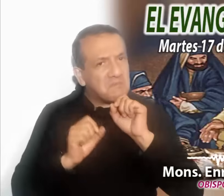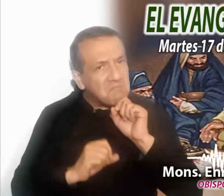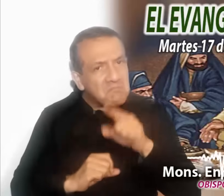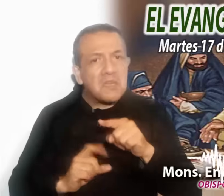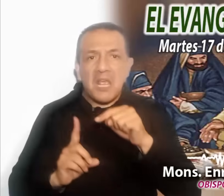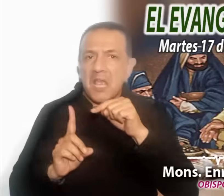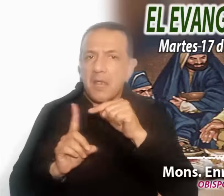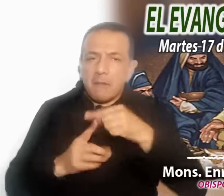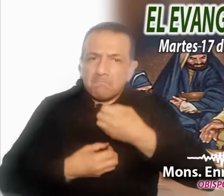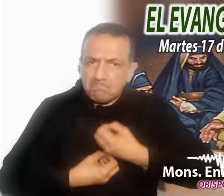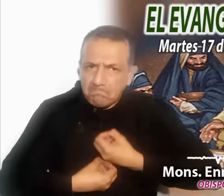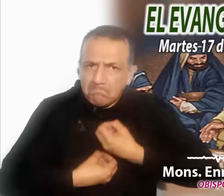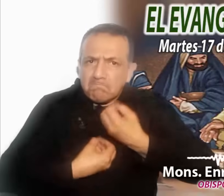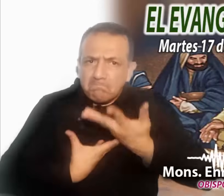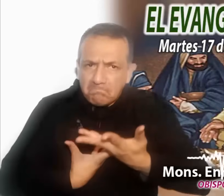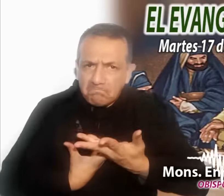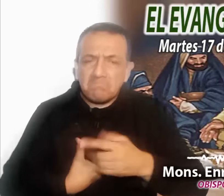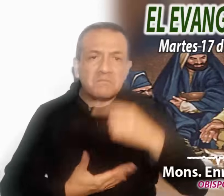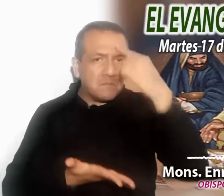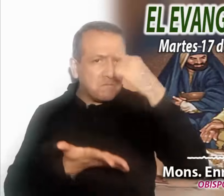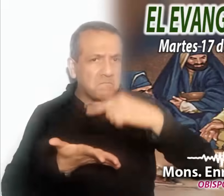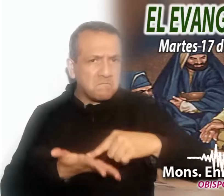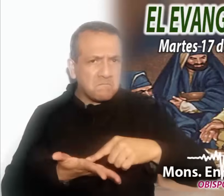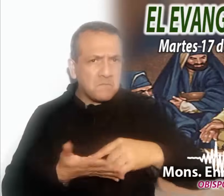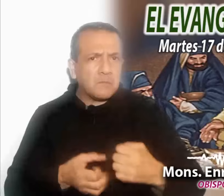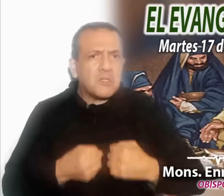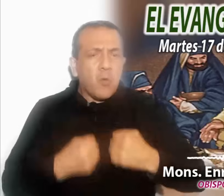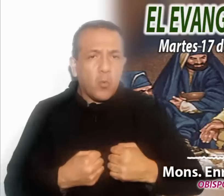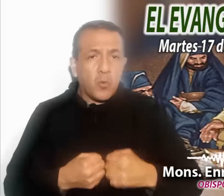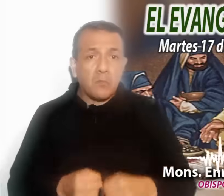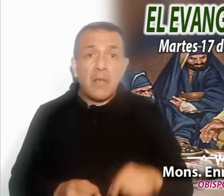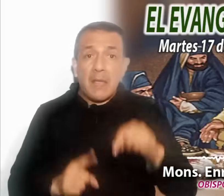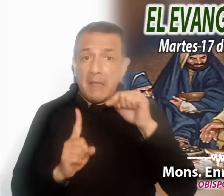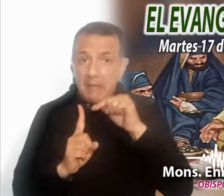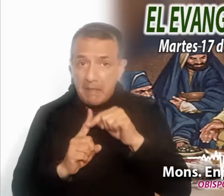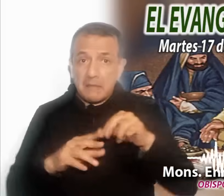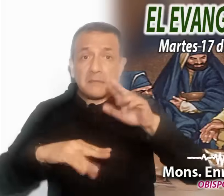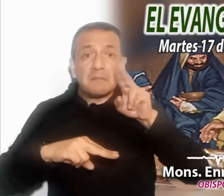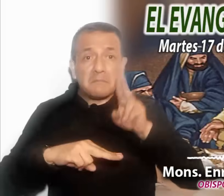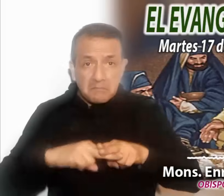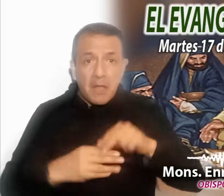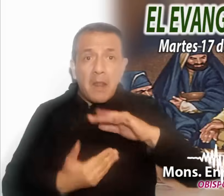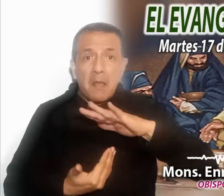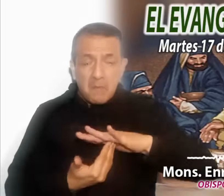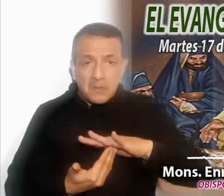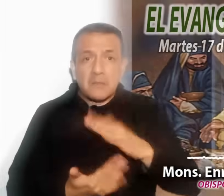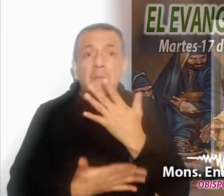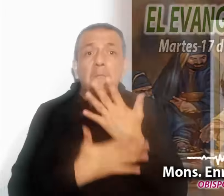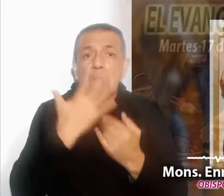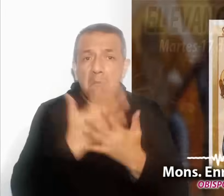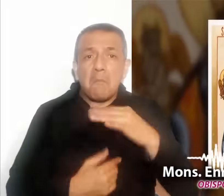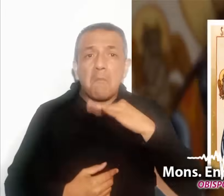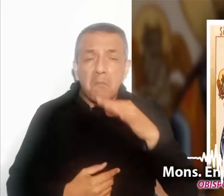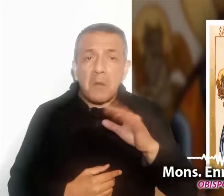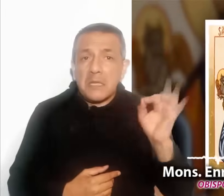plenamente libre para manifestar sus convicciones. Sentarse a la mesa sin lavarse las manos, quizás a